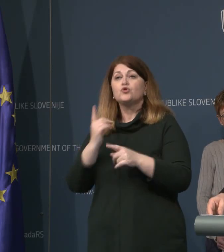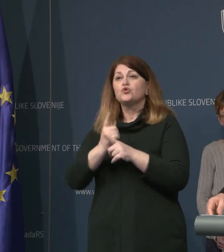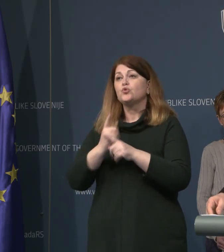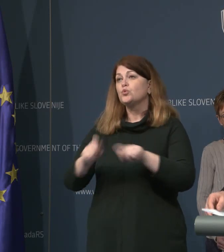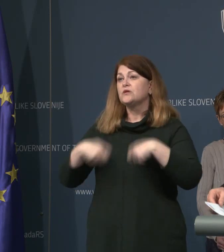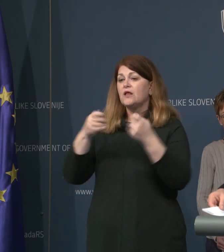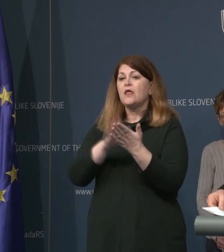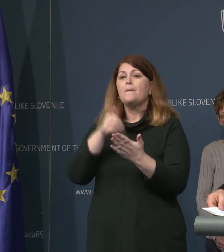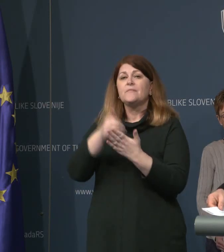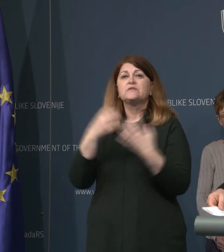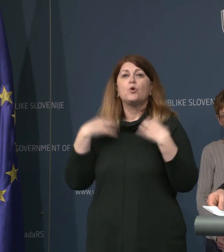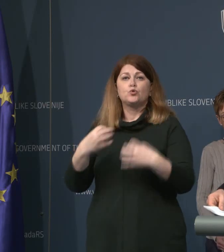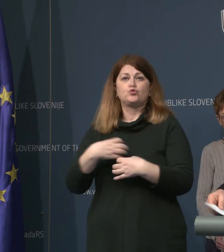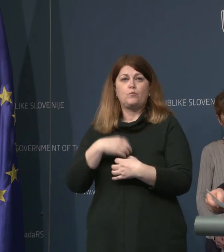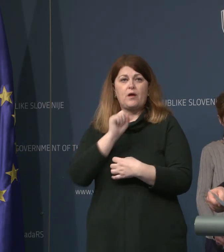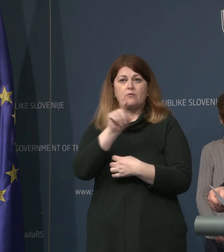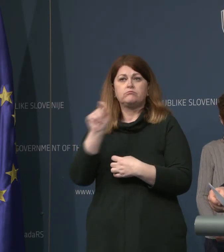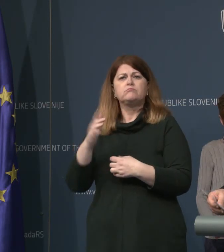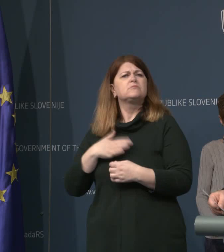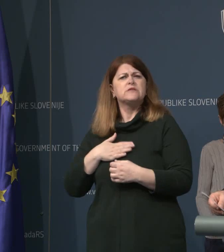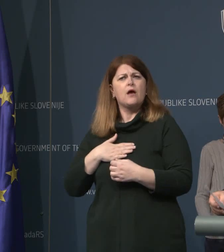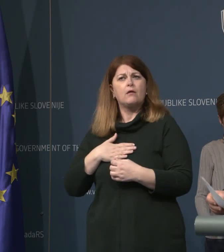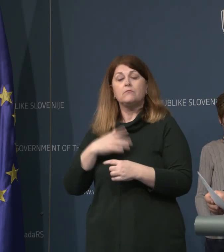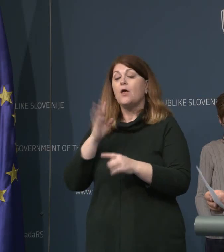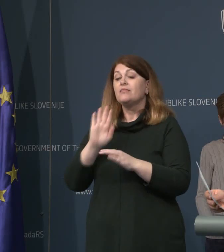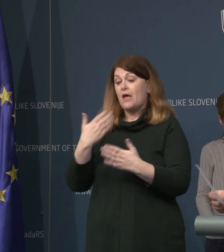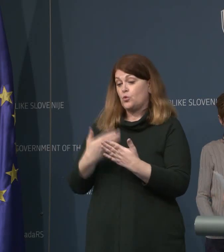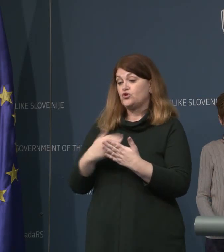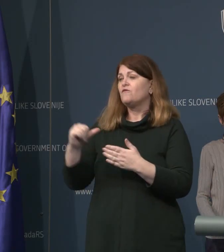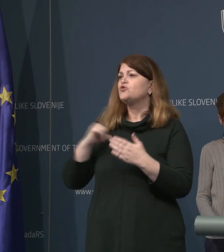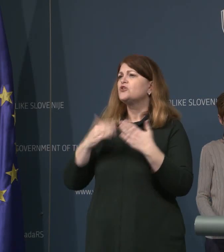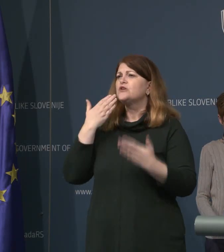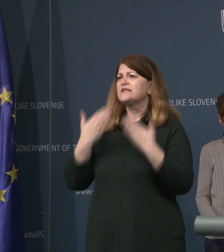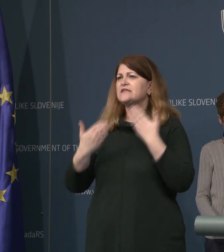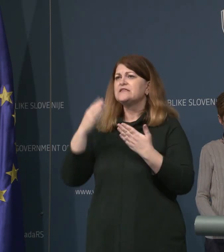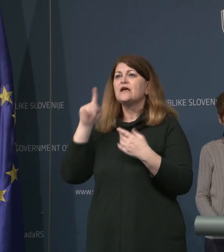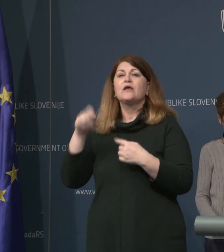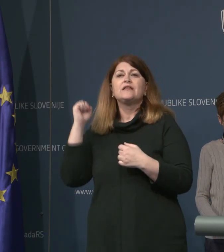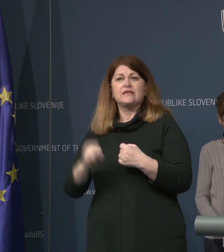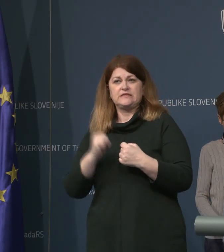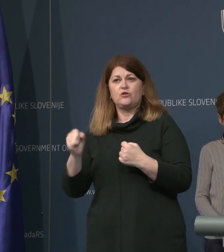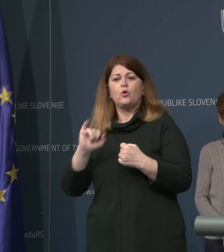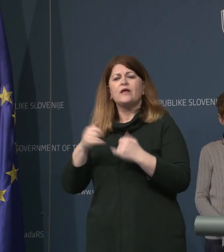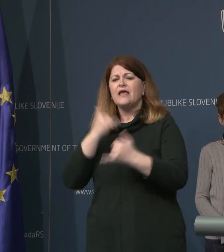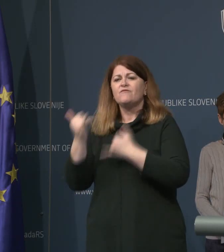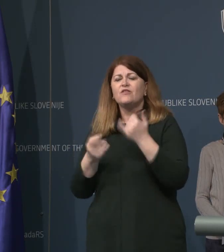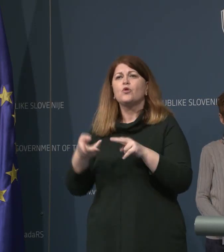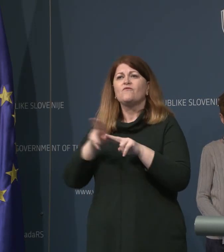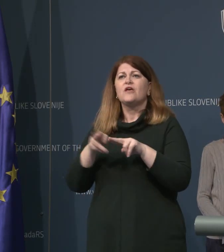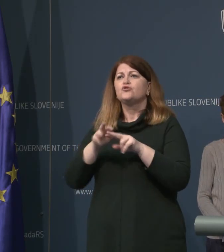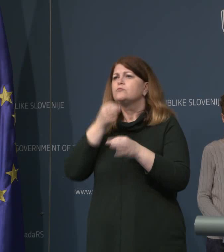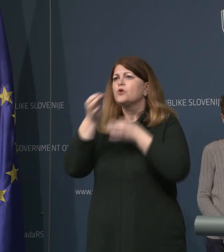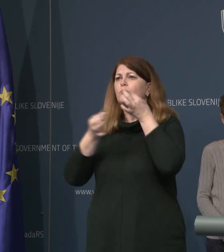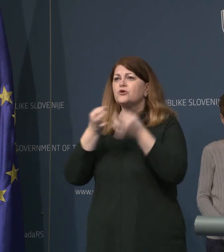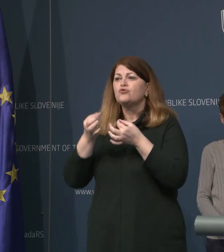tudi pismo županom. Zakaj? Tudi zato na osnovi včerajšnjega sestanka in pa tudi zato, ker je vedno več